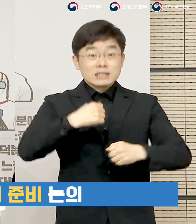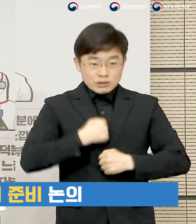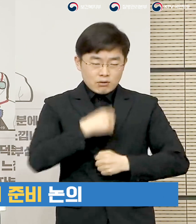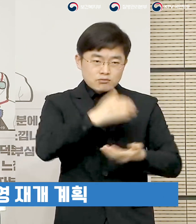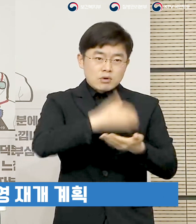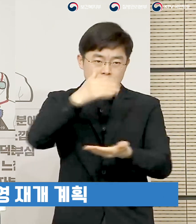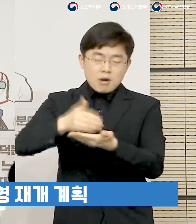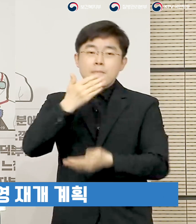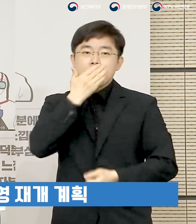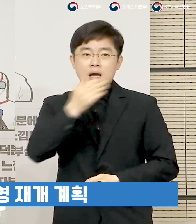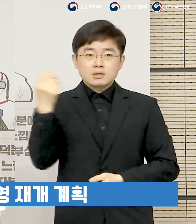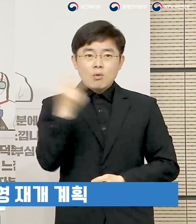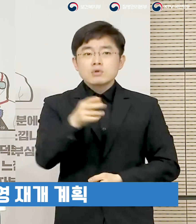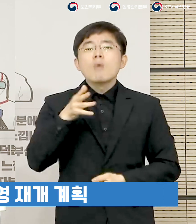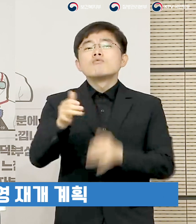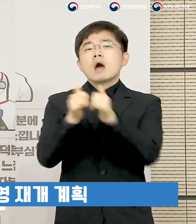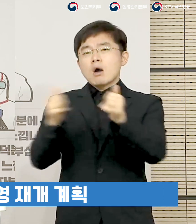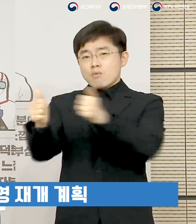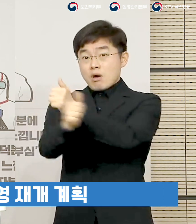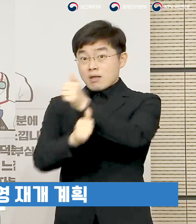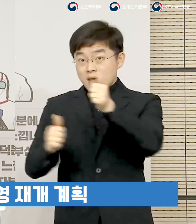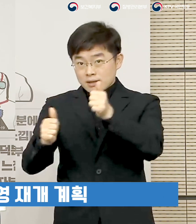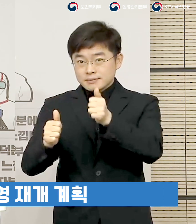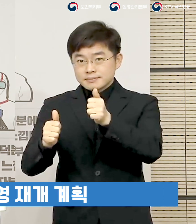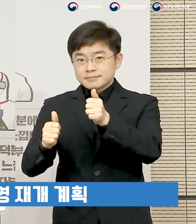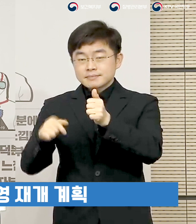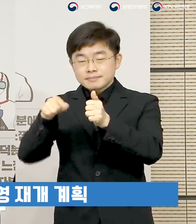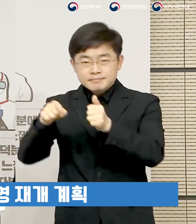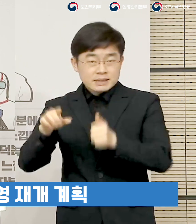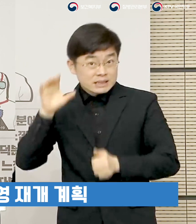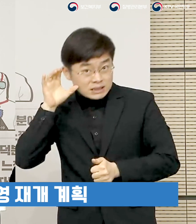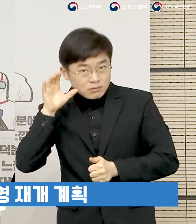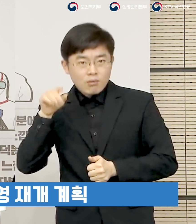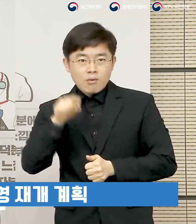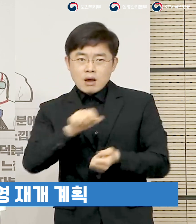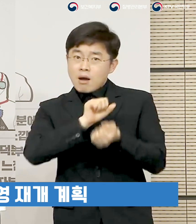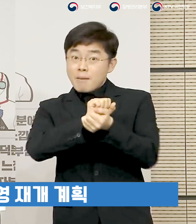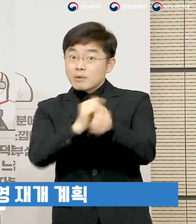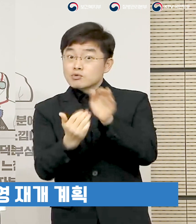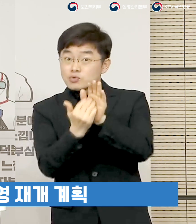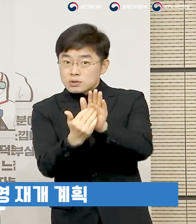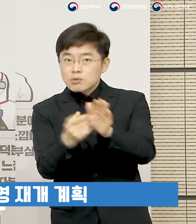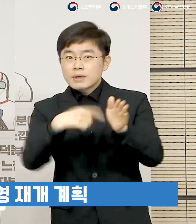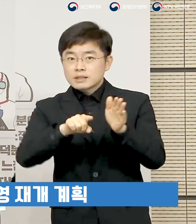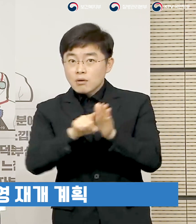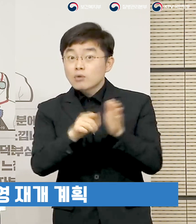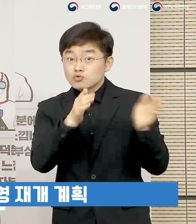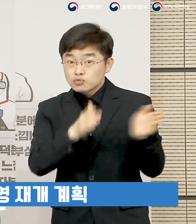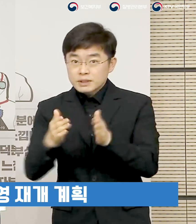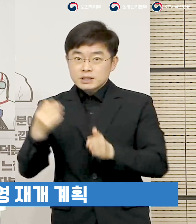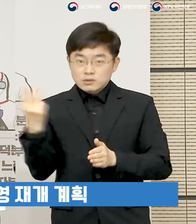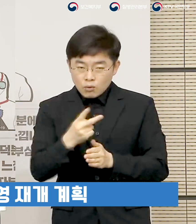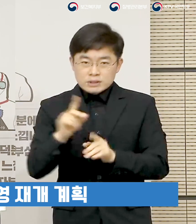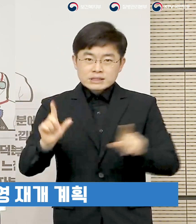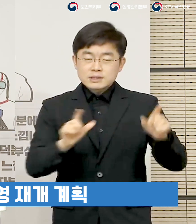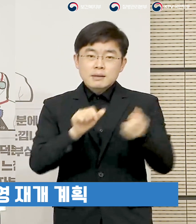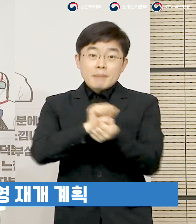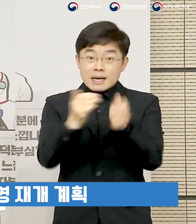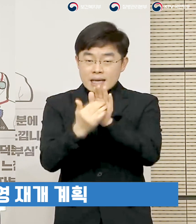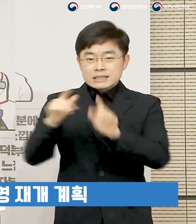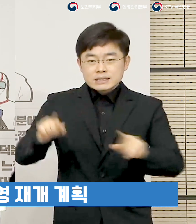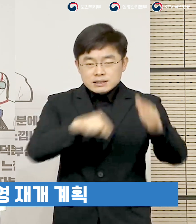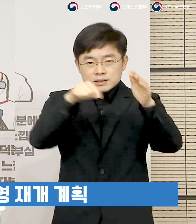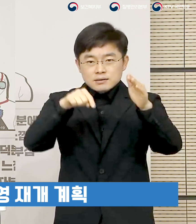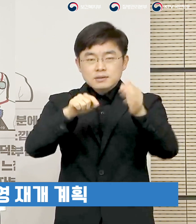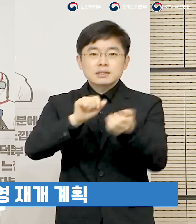준비하고 전문가위원회 등을 통해 감염 확산 위험도 및 생활방역 준비 사항을 평가하여 5월